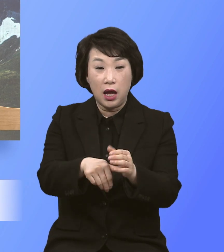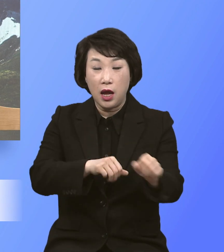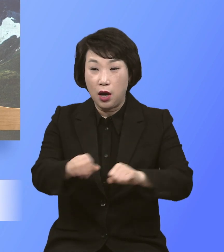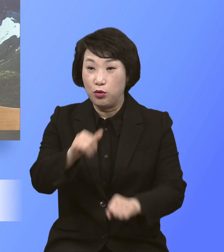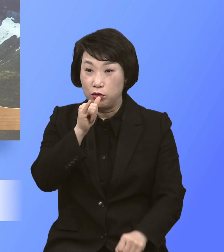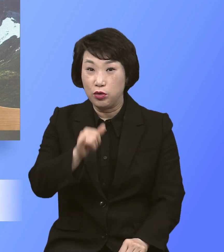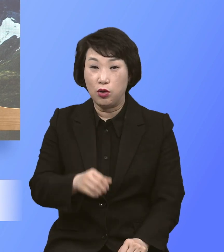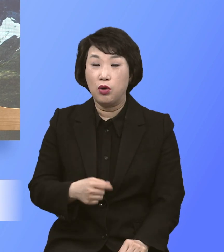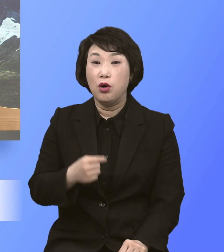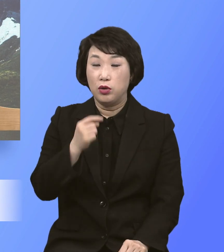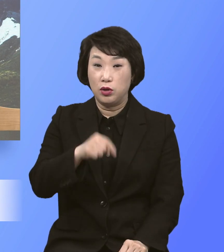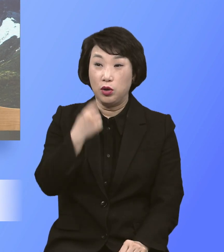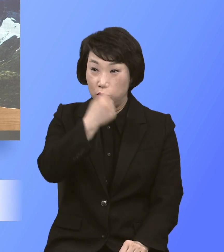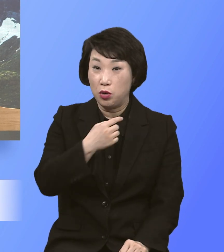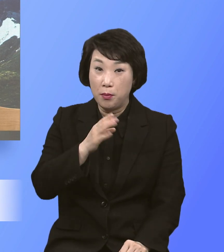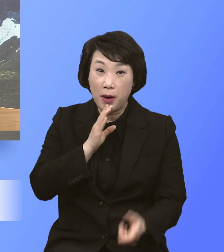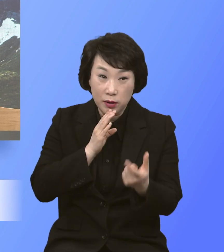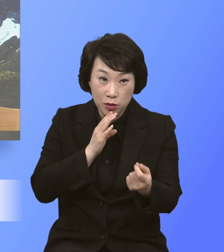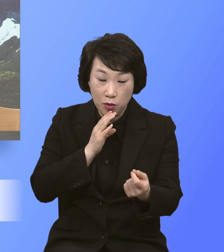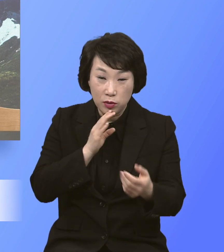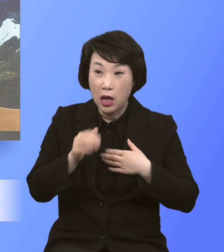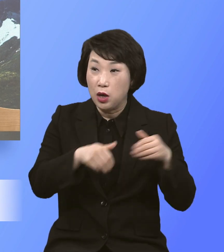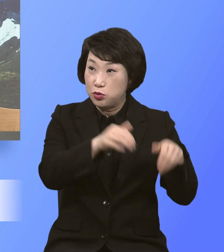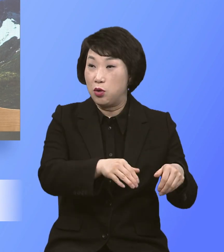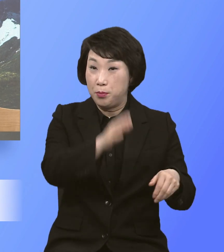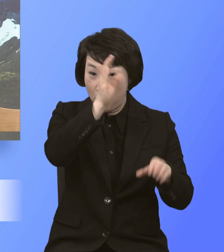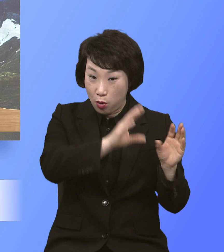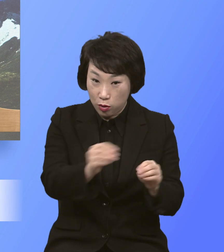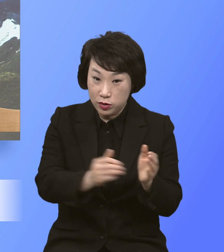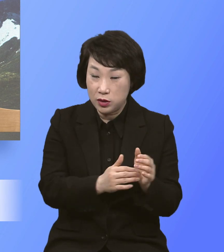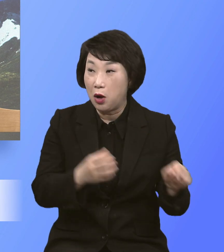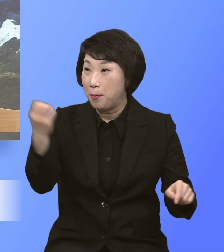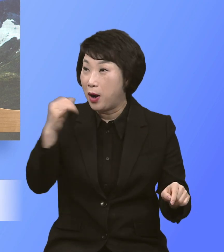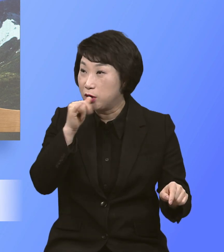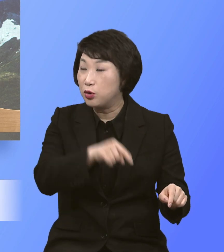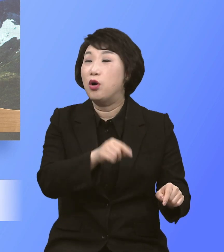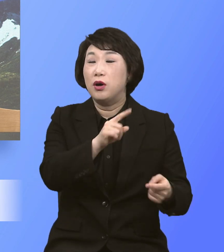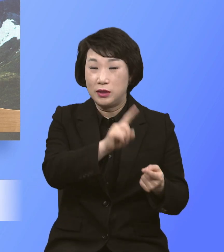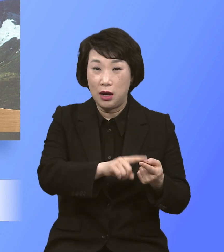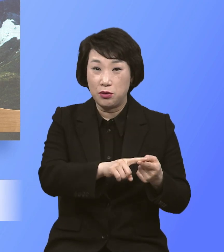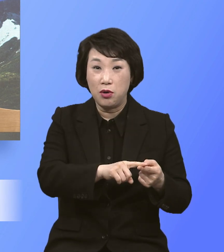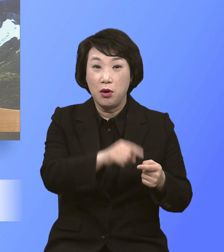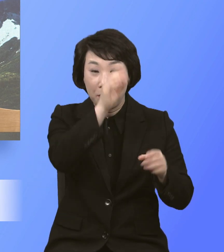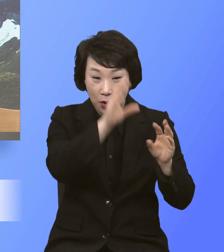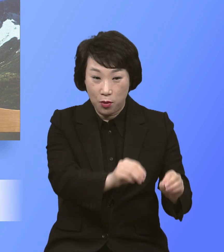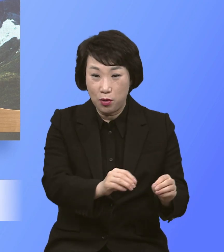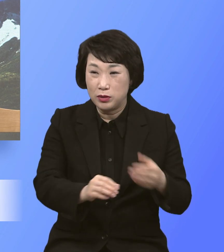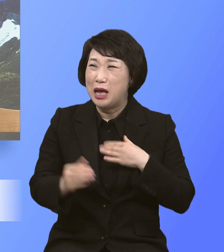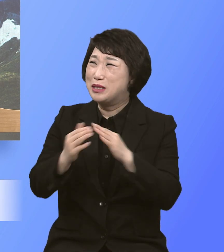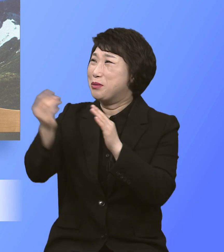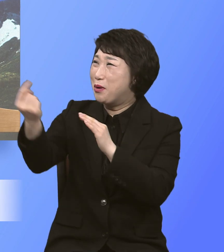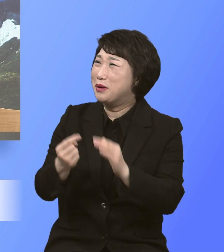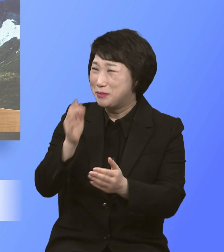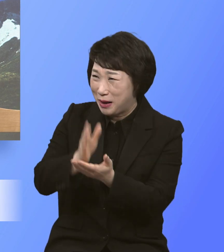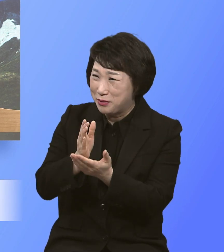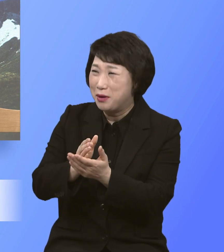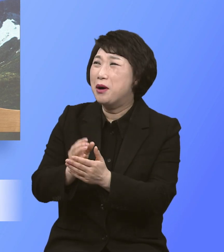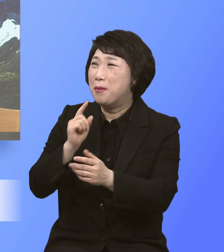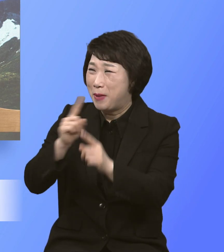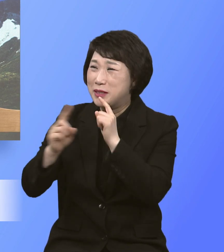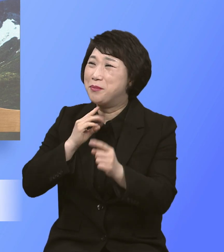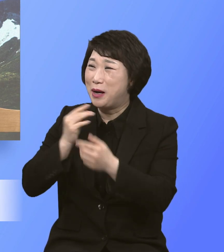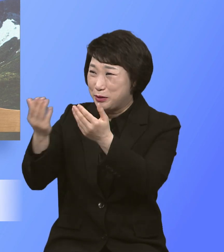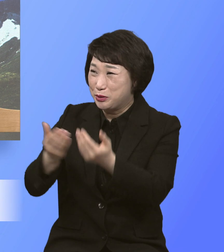이치가 그런데 내 하인에게 병이 나았다면 나을 텐데 뭐더러 우리 집까지 오십니까? 말씀만